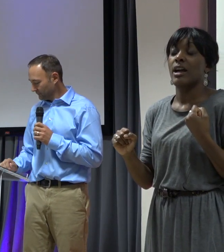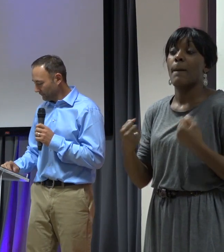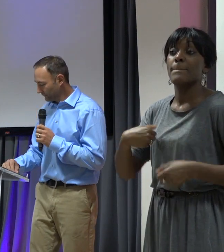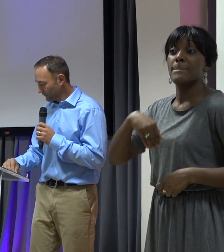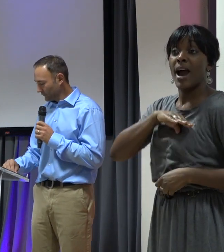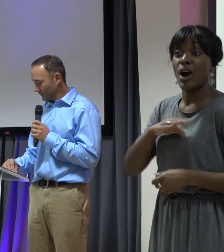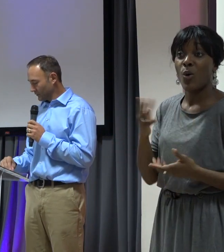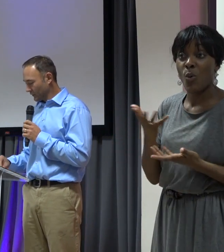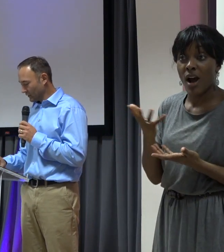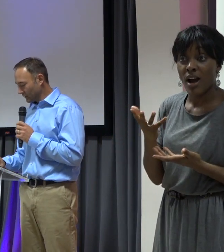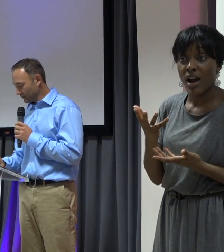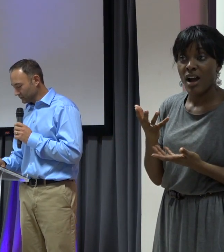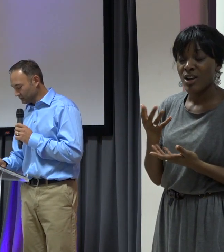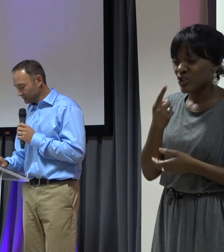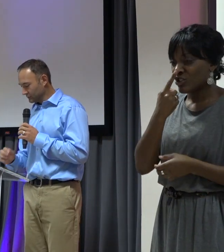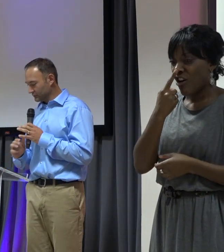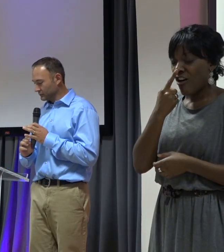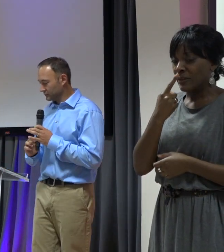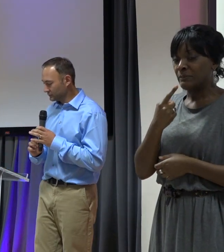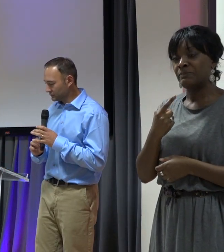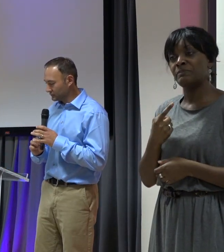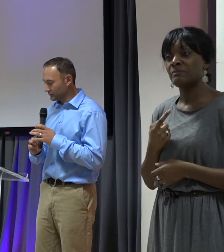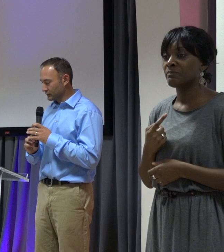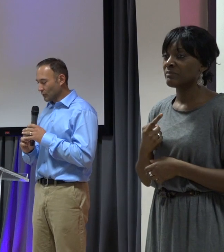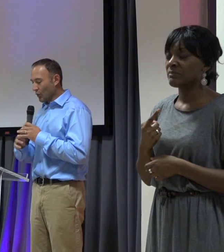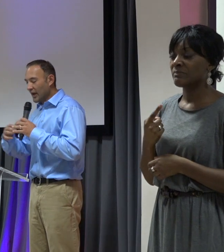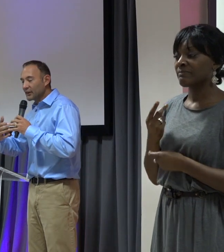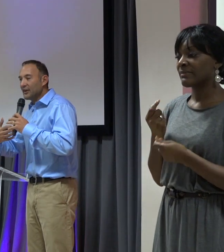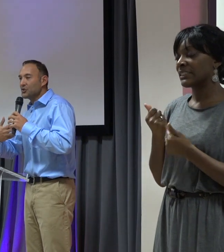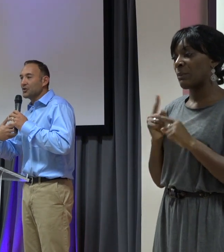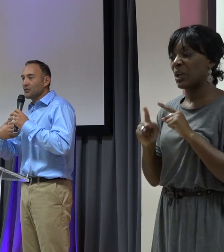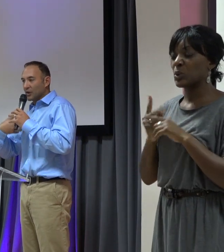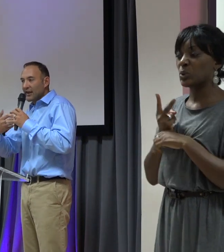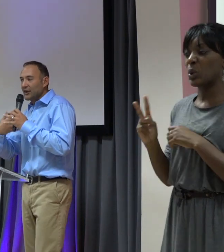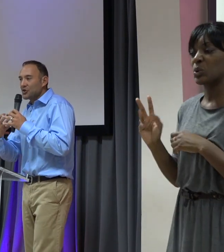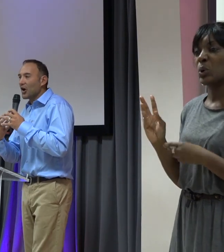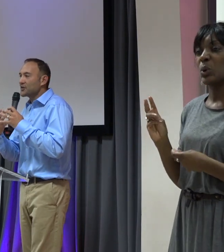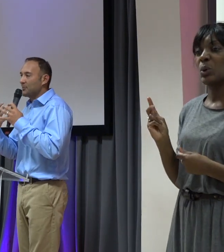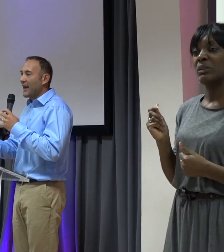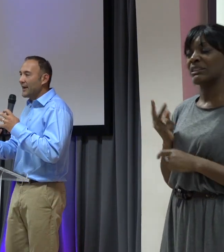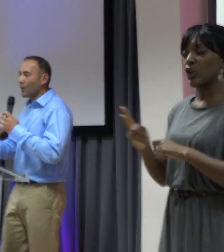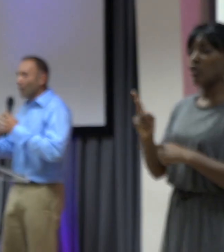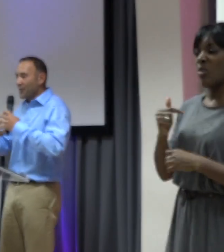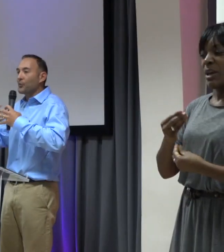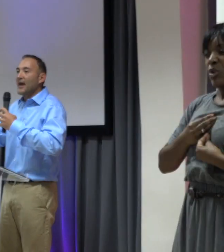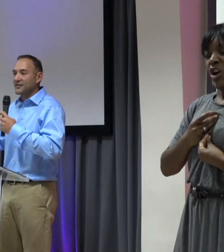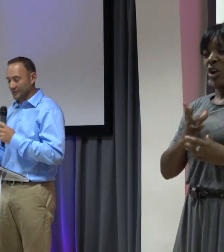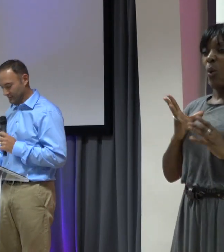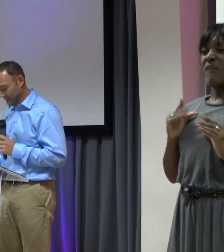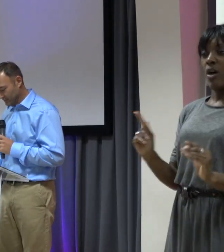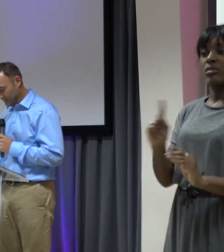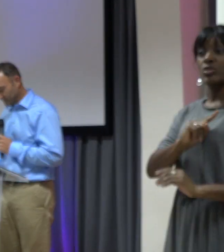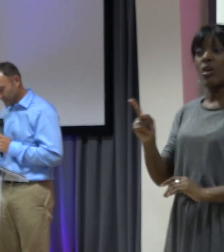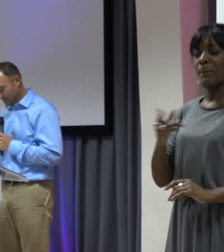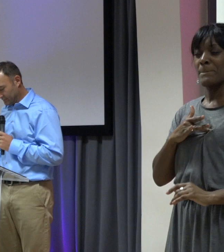par ce sentiment que quelque chose est dangereux Or likely to cause pain or a threat.